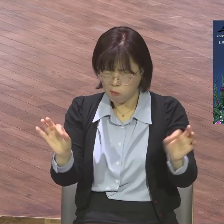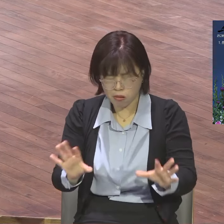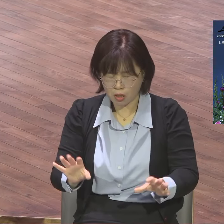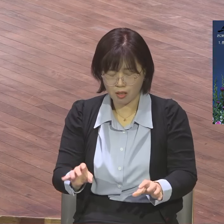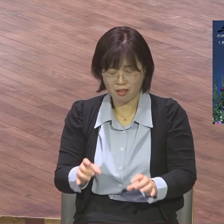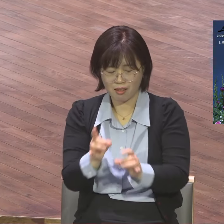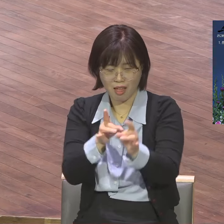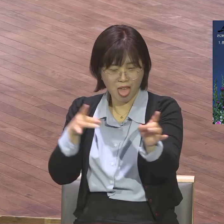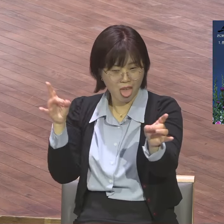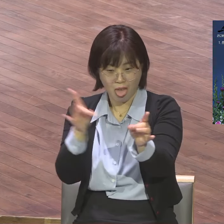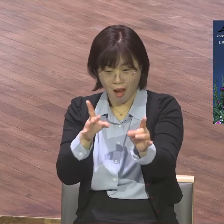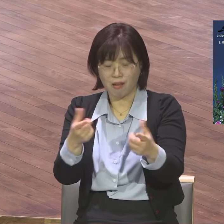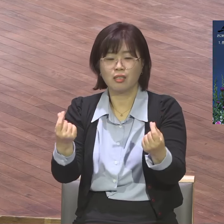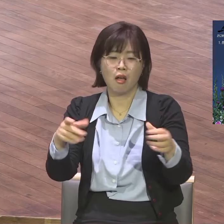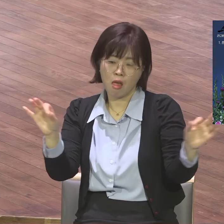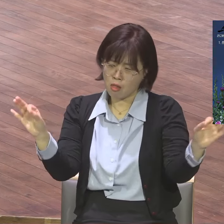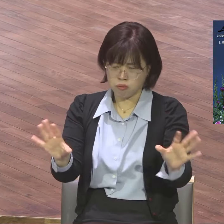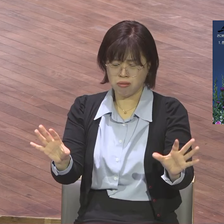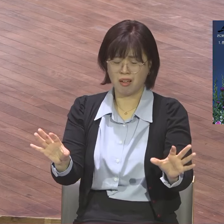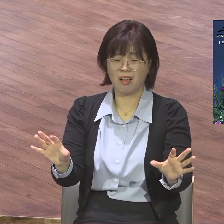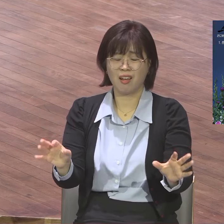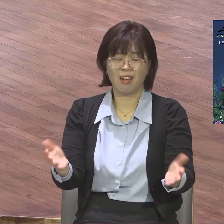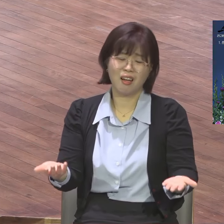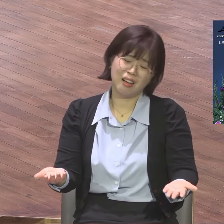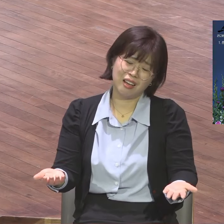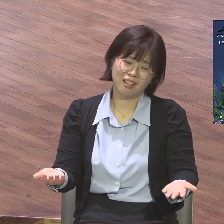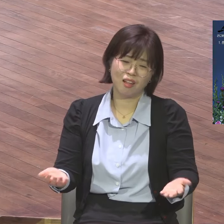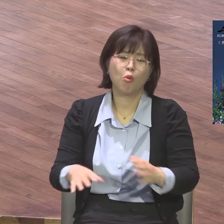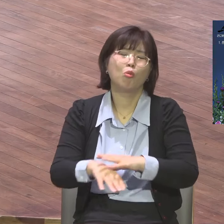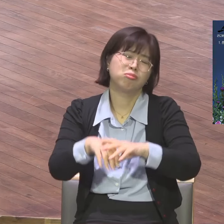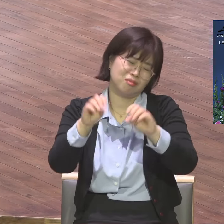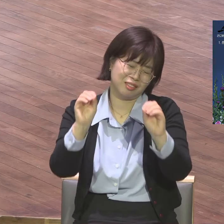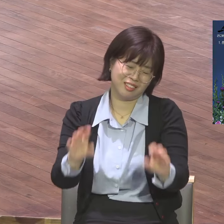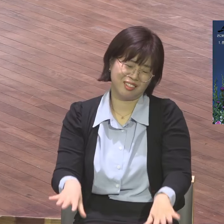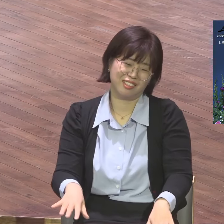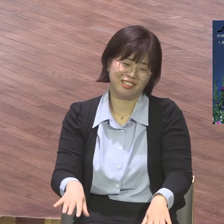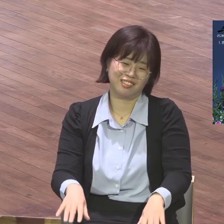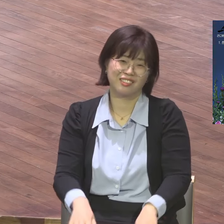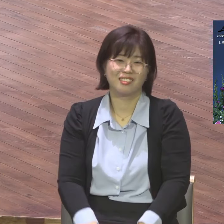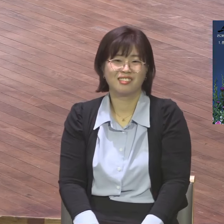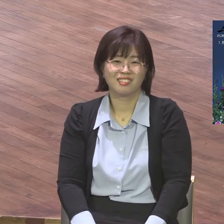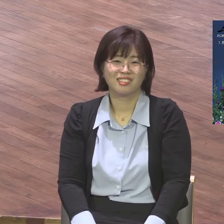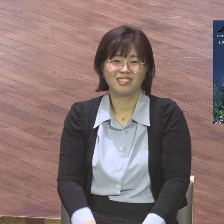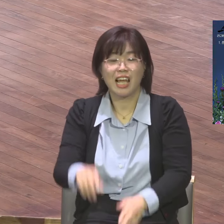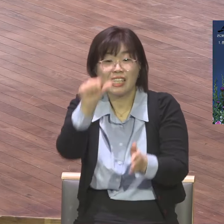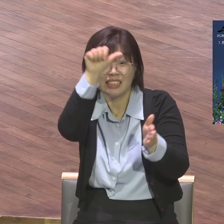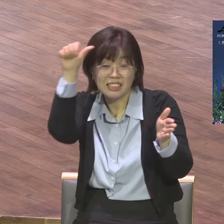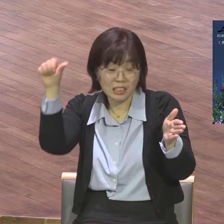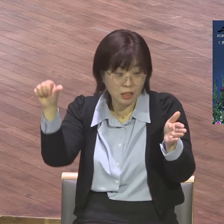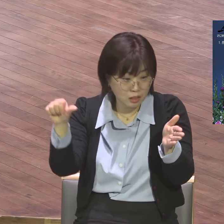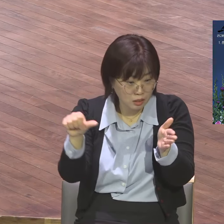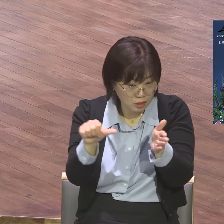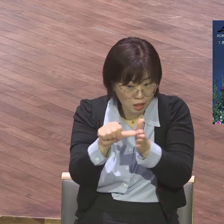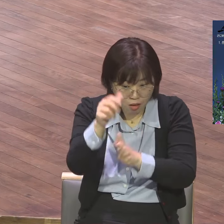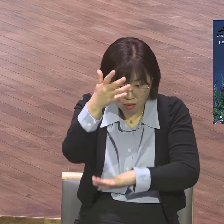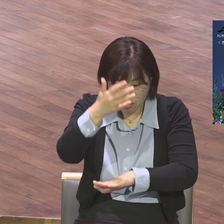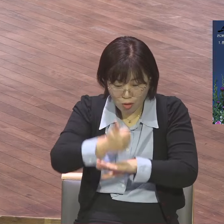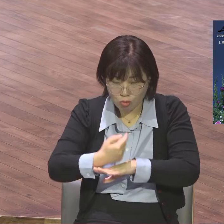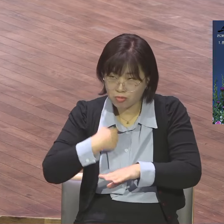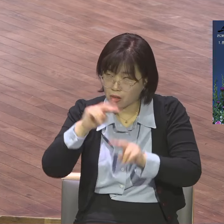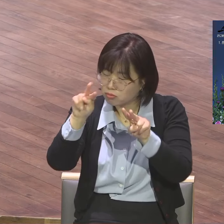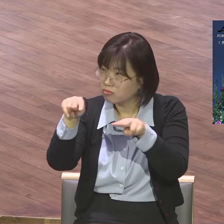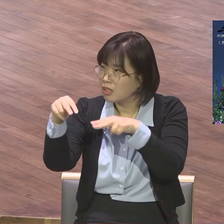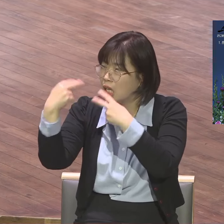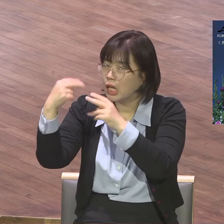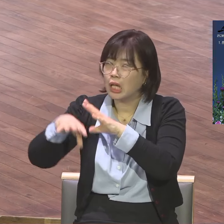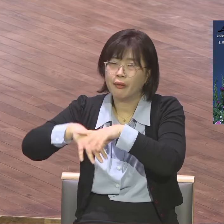그런데 이렇게 솔로몬이 허무하고 헛된 것이 인생이다 라는 결론을 내는 데에는요 한